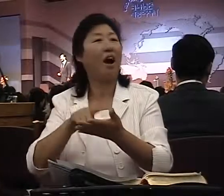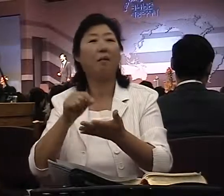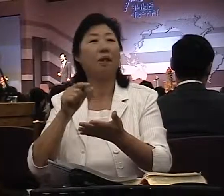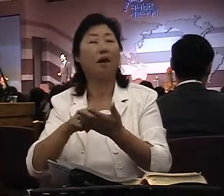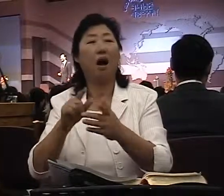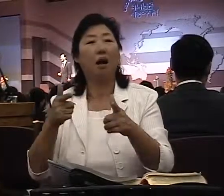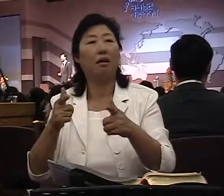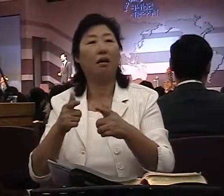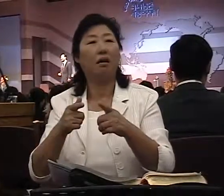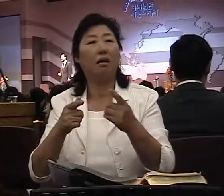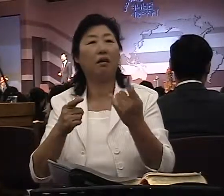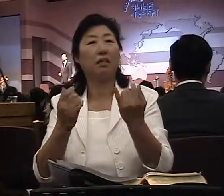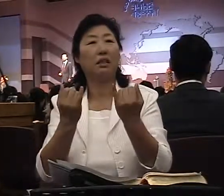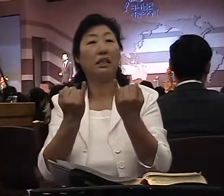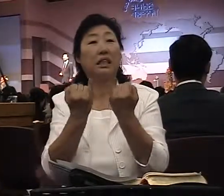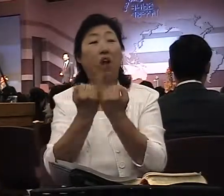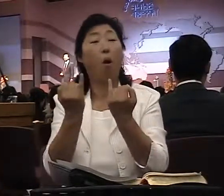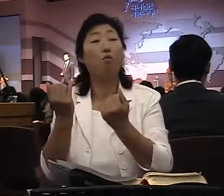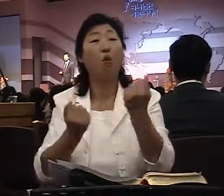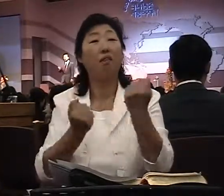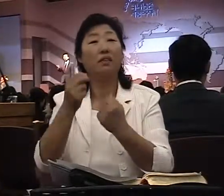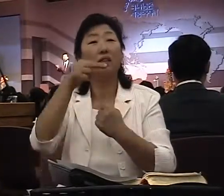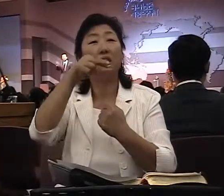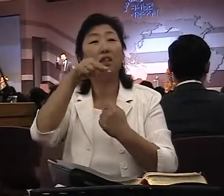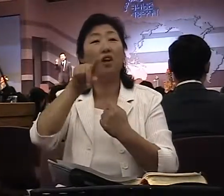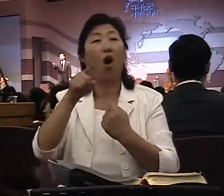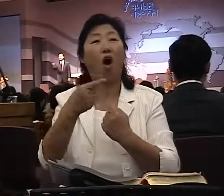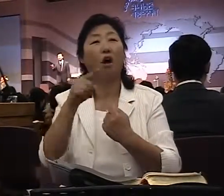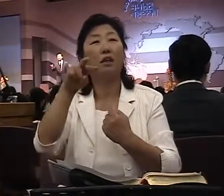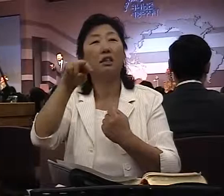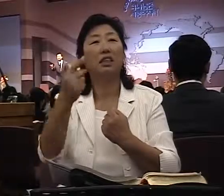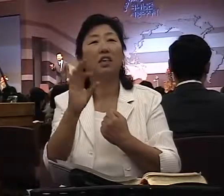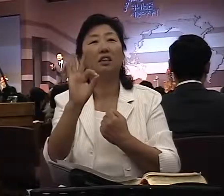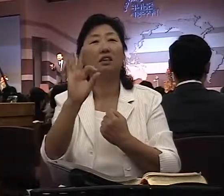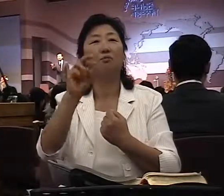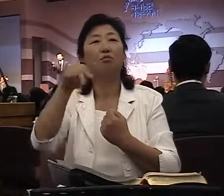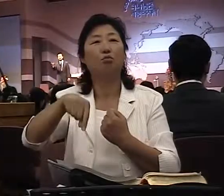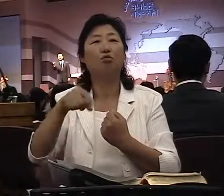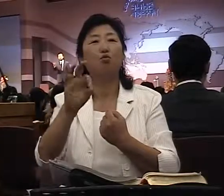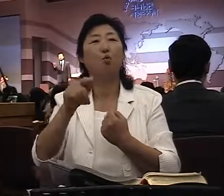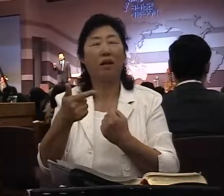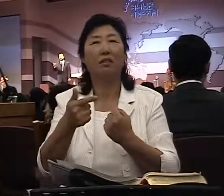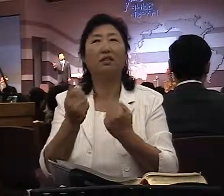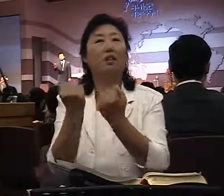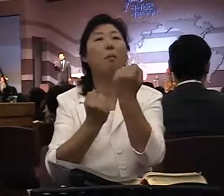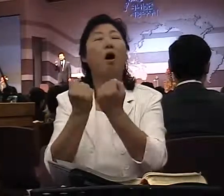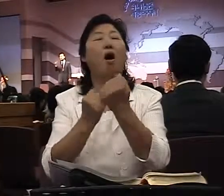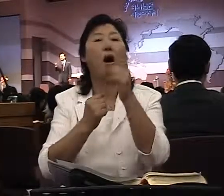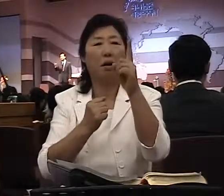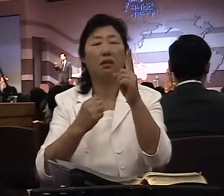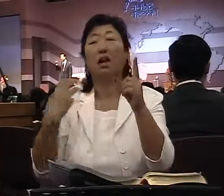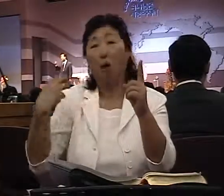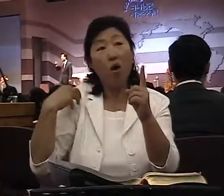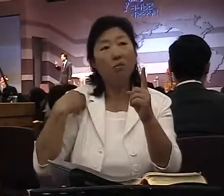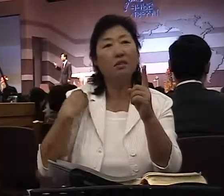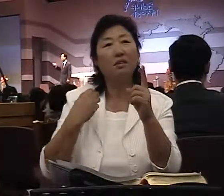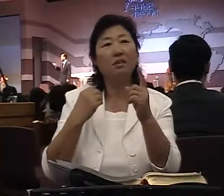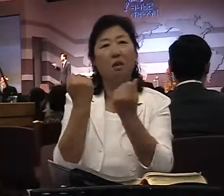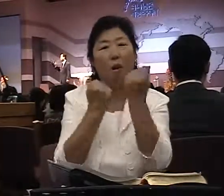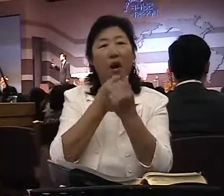안 해요. 생명에 관한 거기 때문에 듣든 안 듣든 합니다. 한 명이라도 들어가지고 그런 일이 생기면 한 명이라도 살고 그 사람이